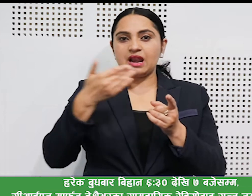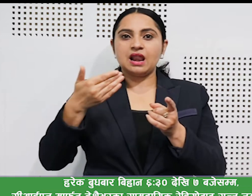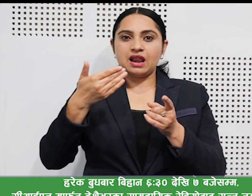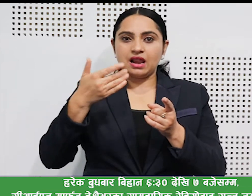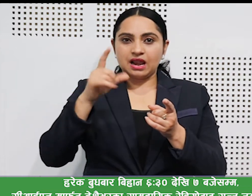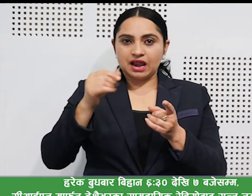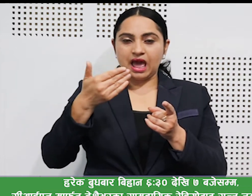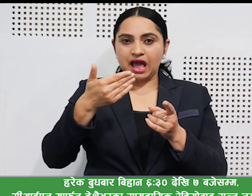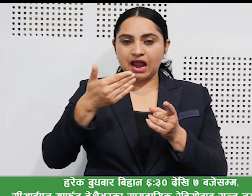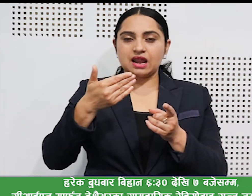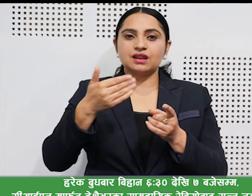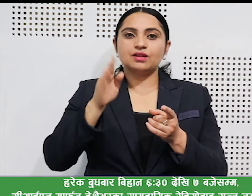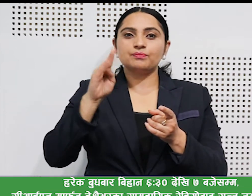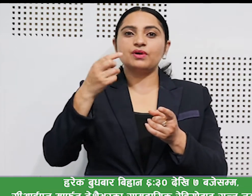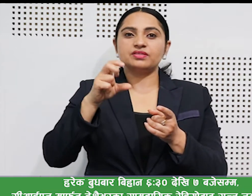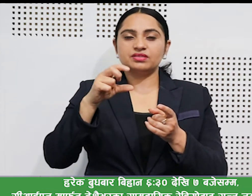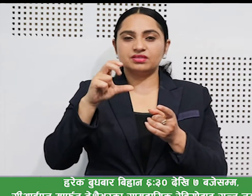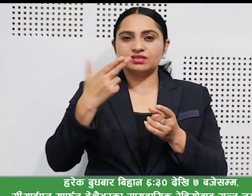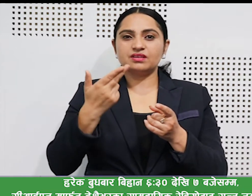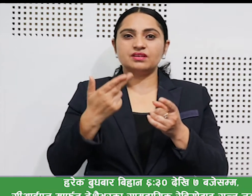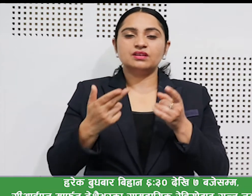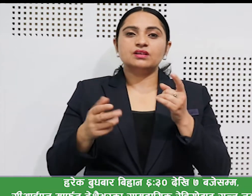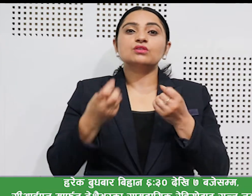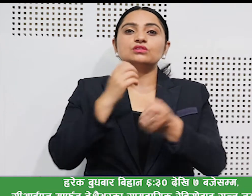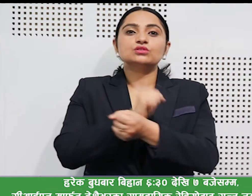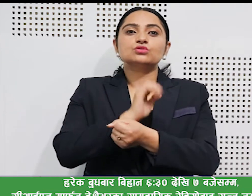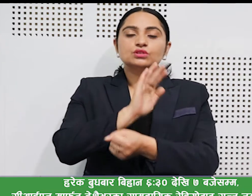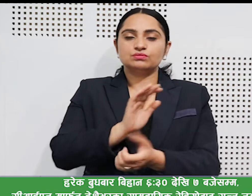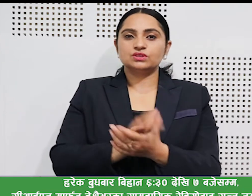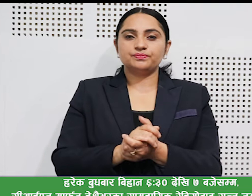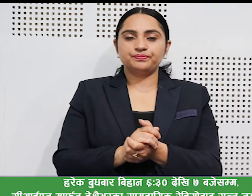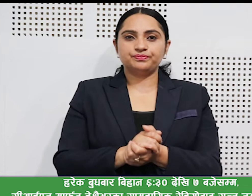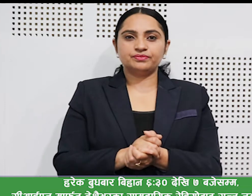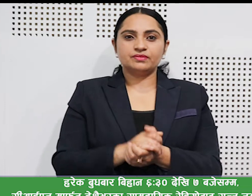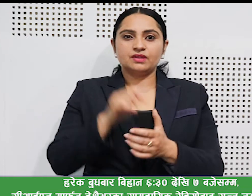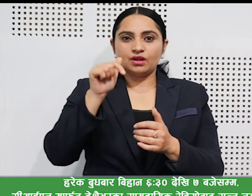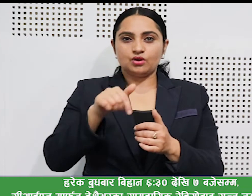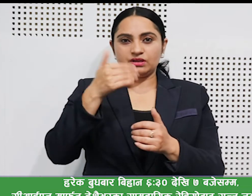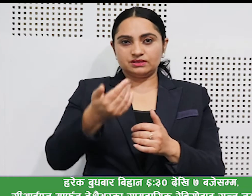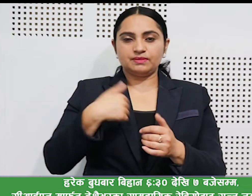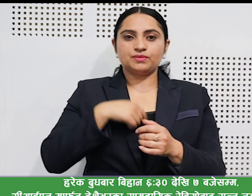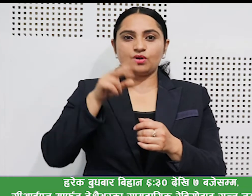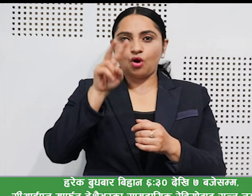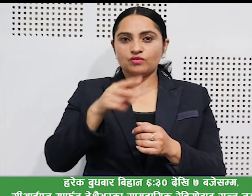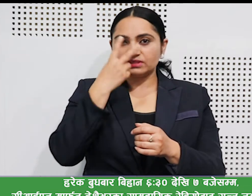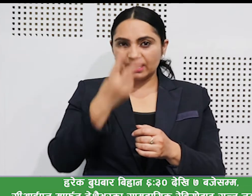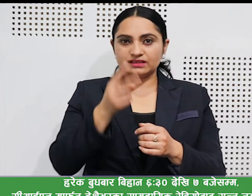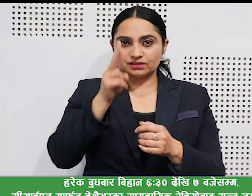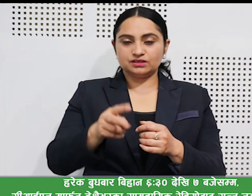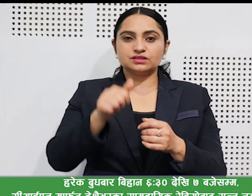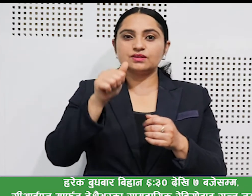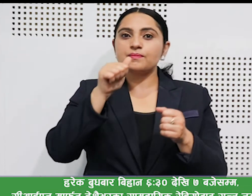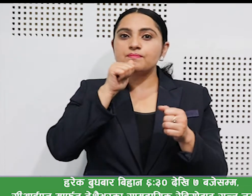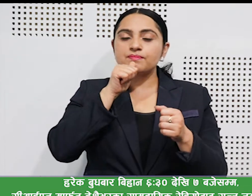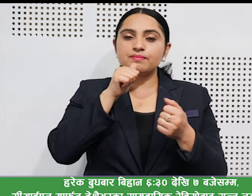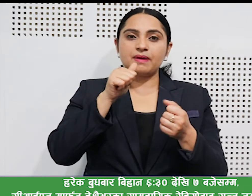नगरपालिका विपदमा कतिको जोखिम ठानिएको छ, के छ? अब अहिलेसम्म हाम्रो अवस्था हेर्दाखेरि त्यस्तो चाहिँ डुबानको जोखिम